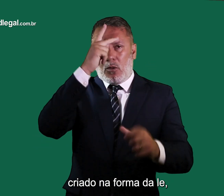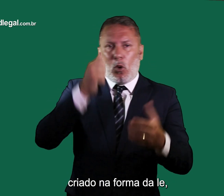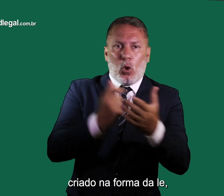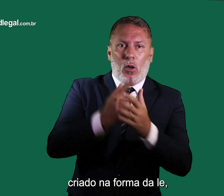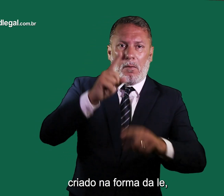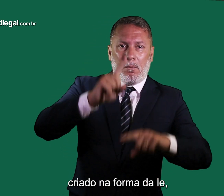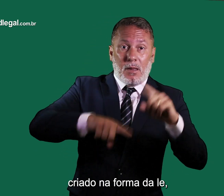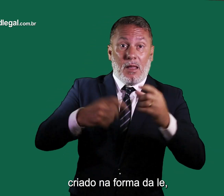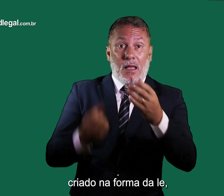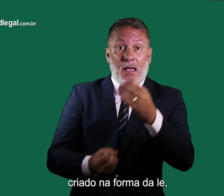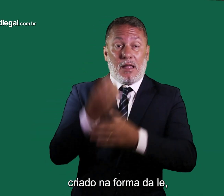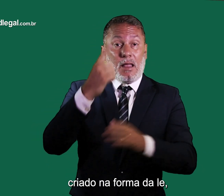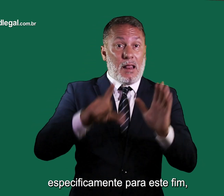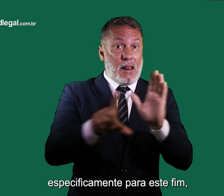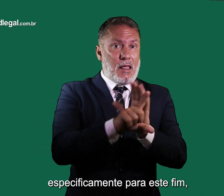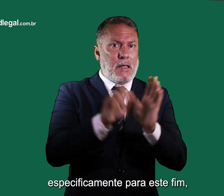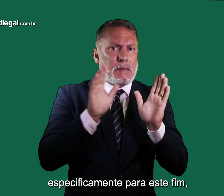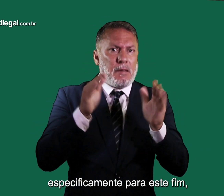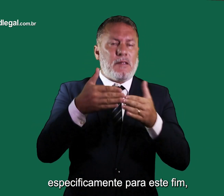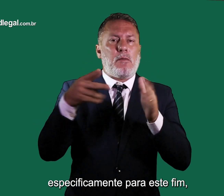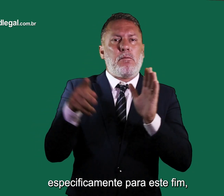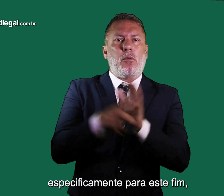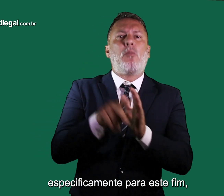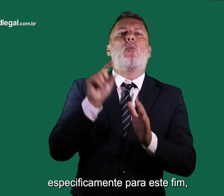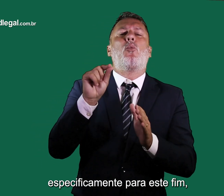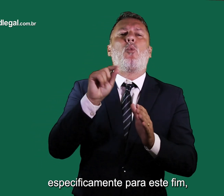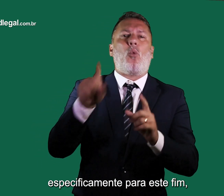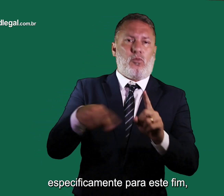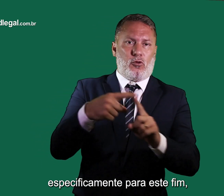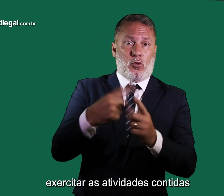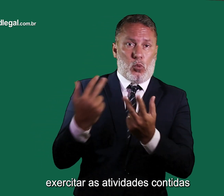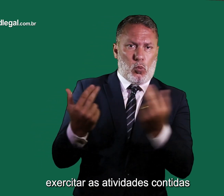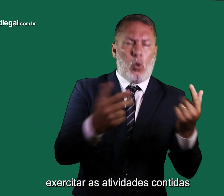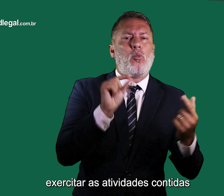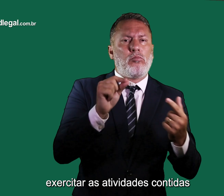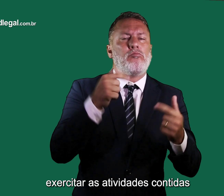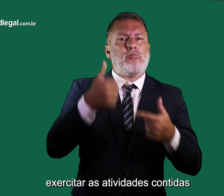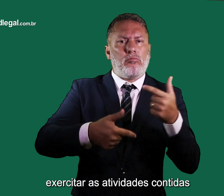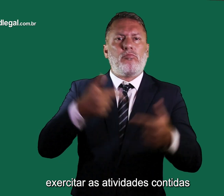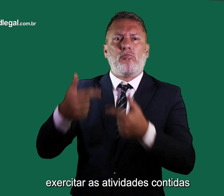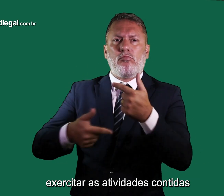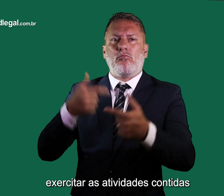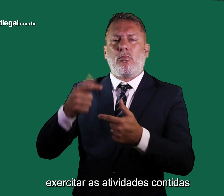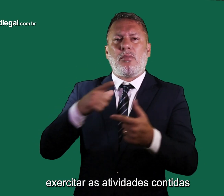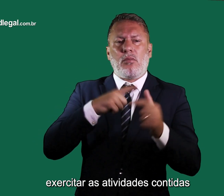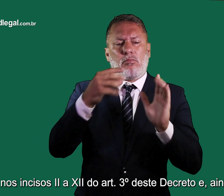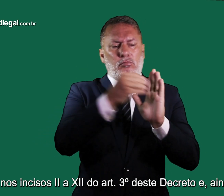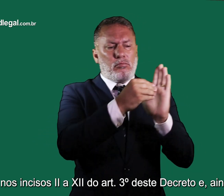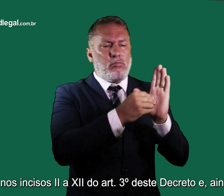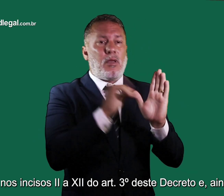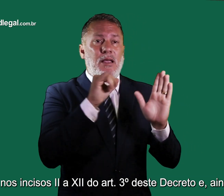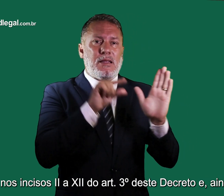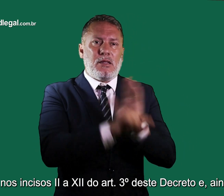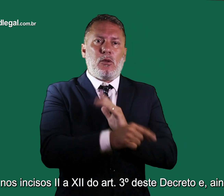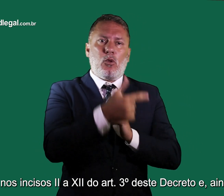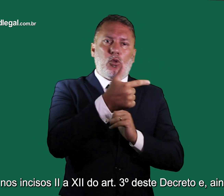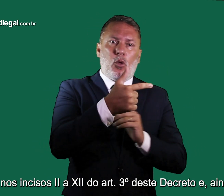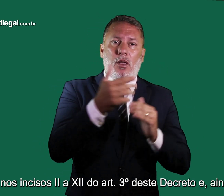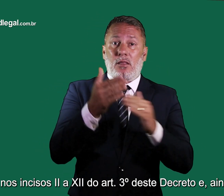criado, na forma da lei especificamente para este fim, exercitar as atividades contidas nos incisos 2 a 12 do